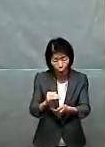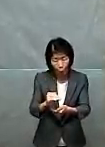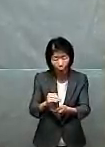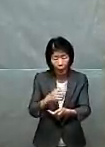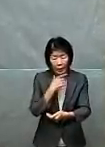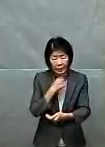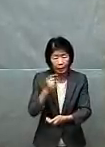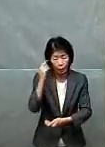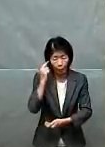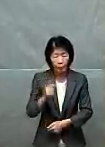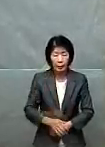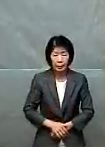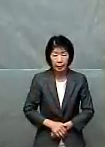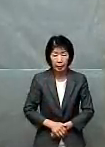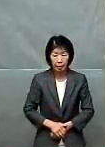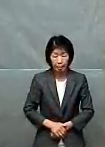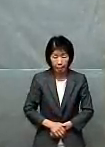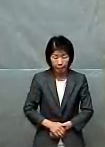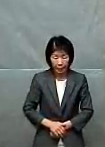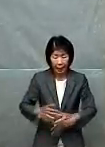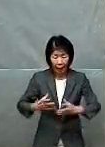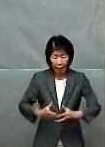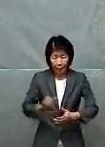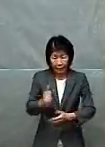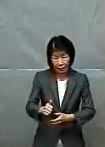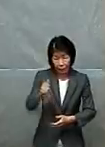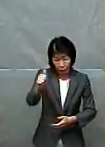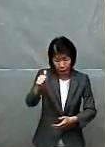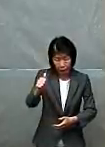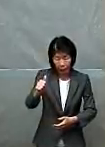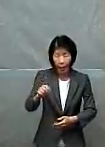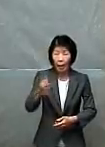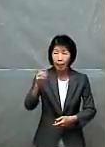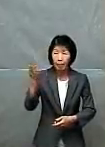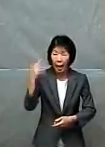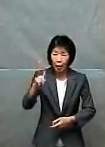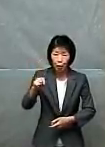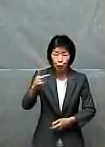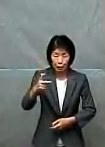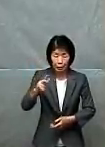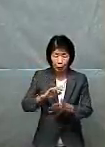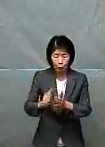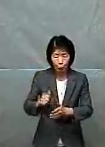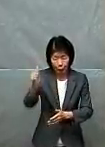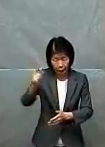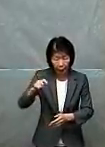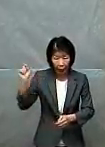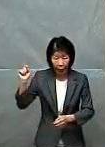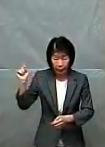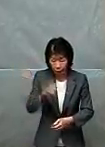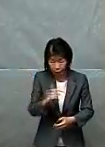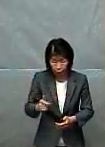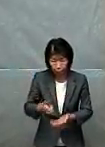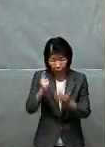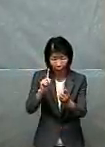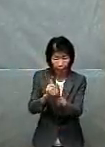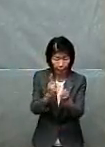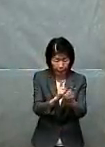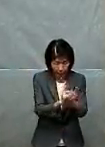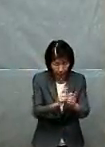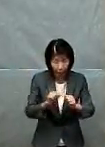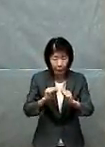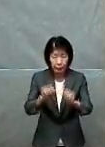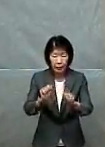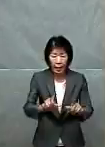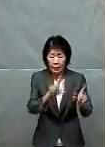また熊本県知事が12日の定例記者会見で、初期行動が早かったことでライフラインがほ